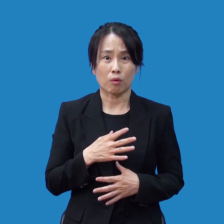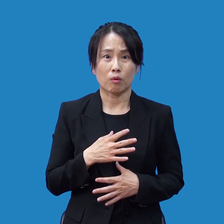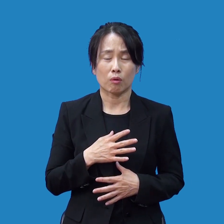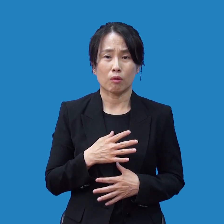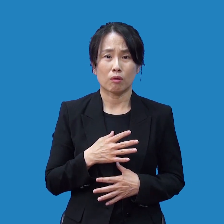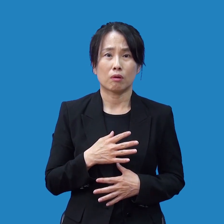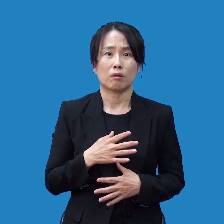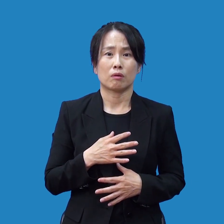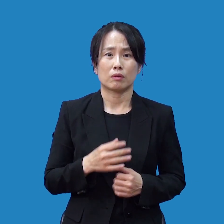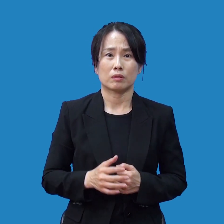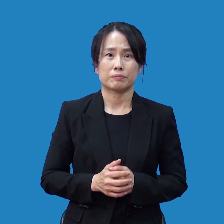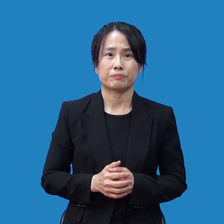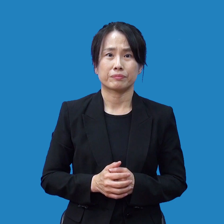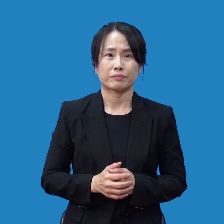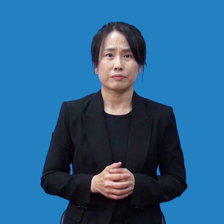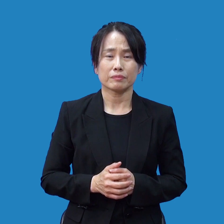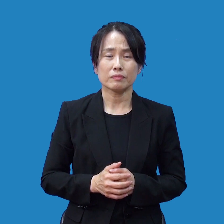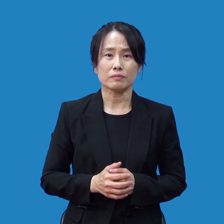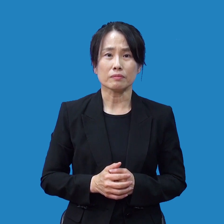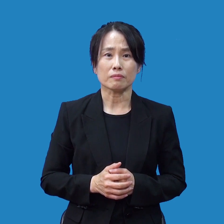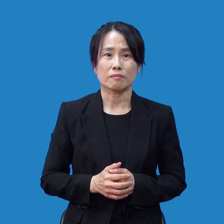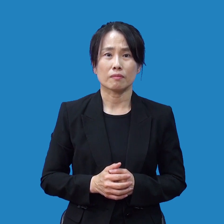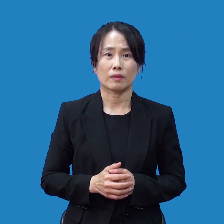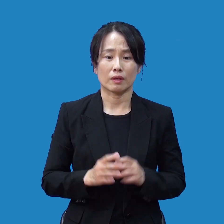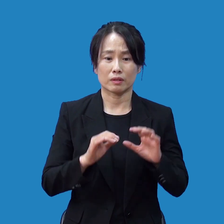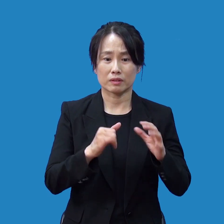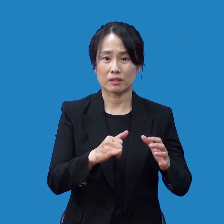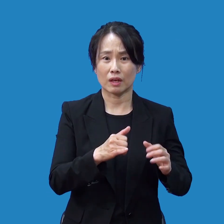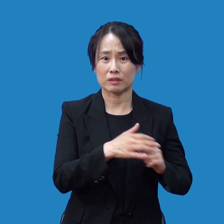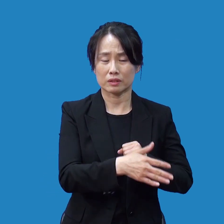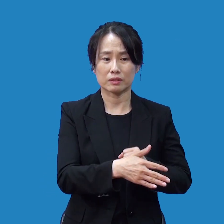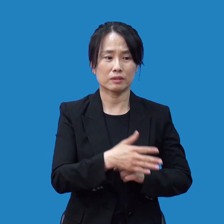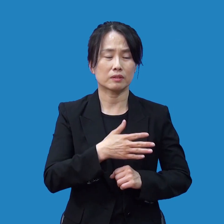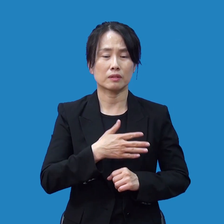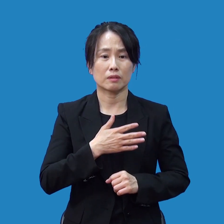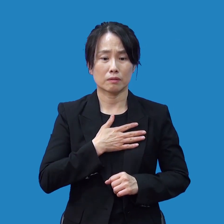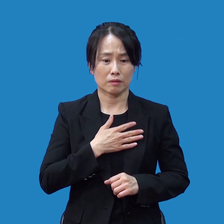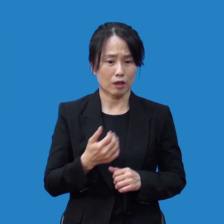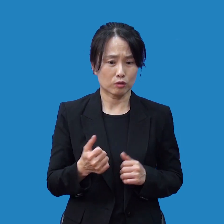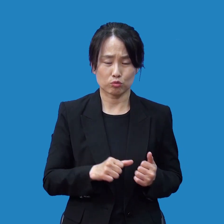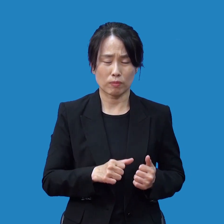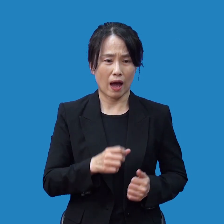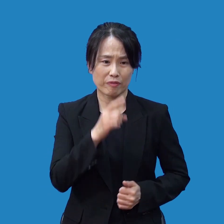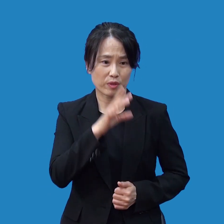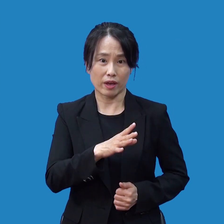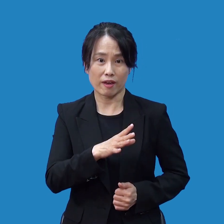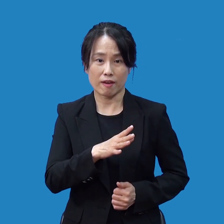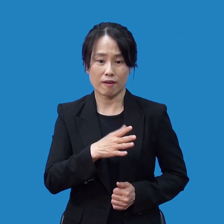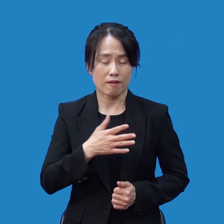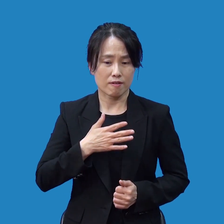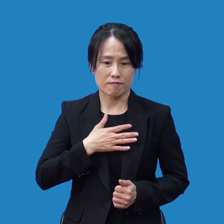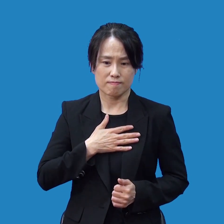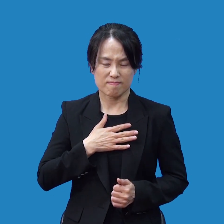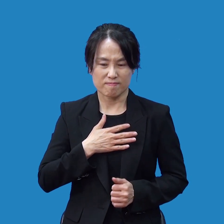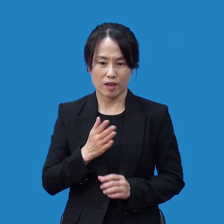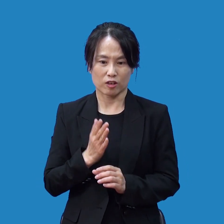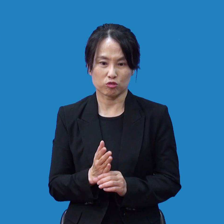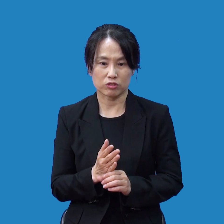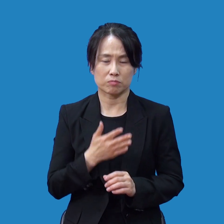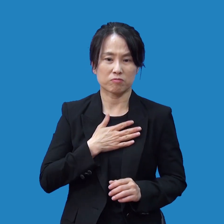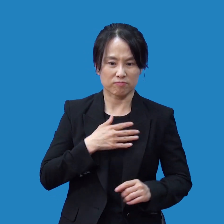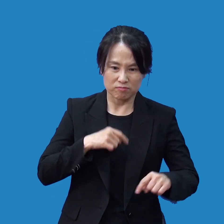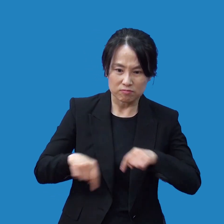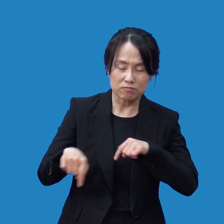어쨌든 이것저것 다 좋은 것은 끌어들여서 나를 삶의 왕자의 중심에 딱 두고 보호하려는 것, 이거 인간의